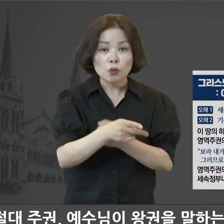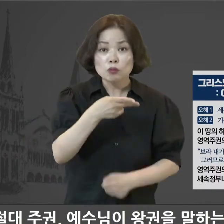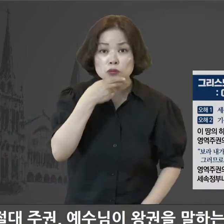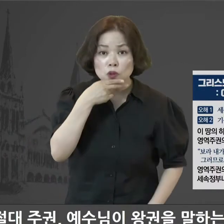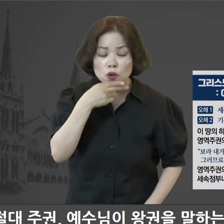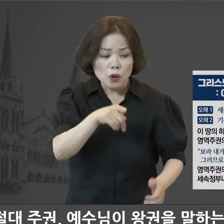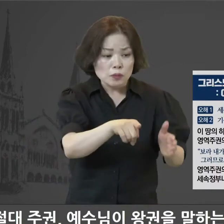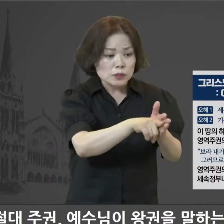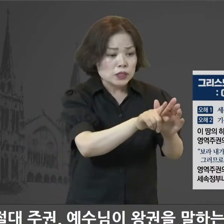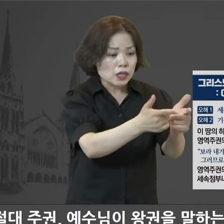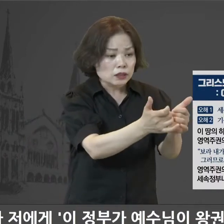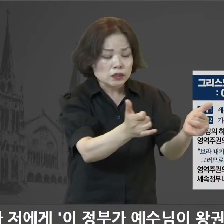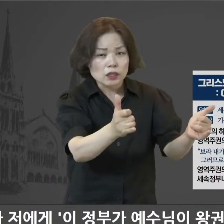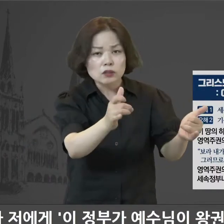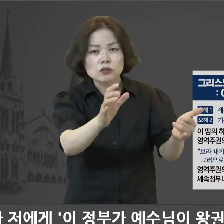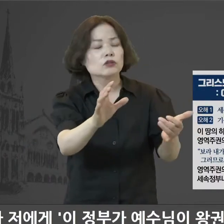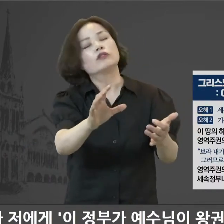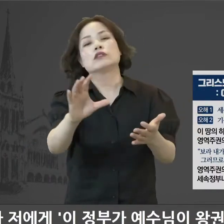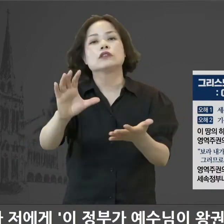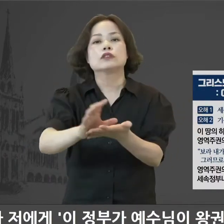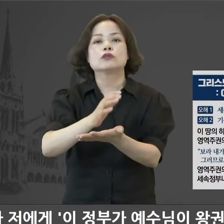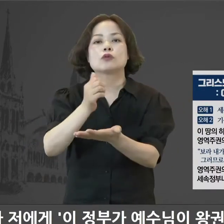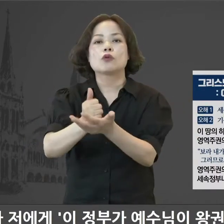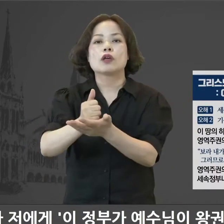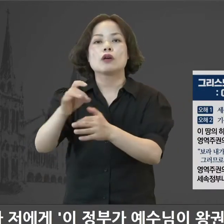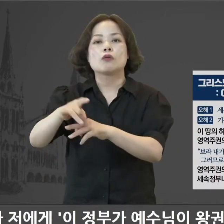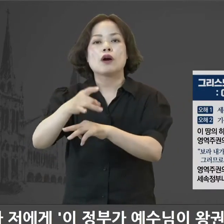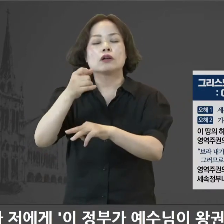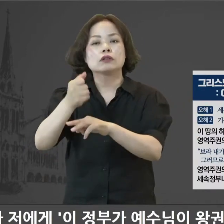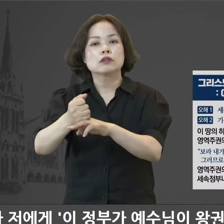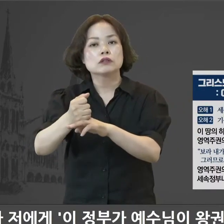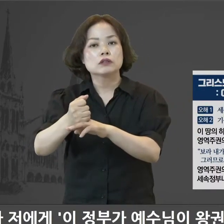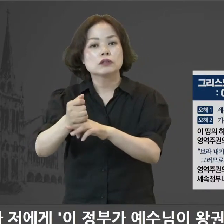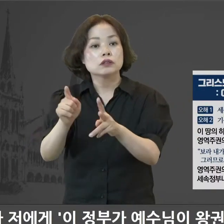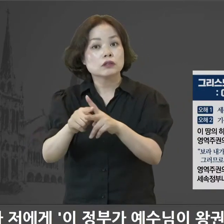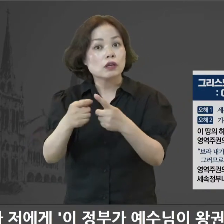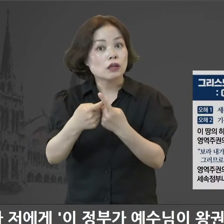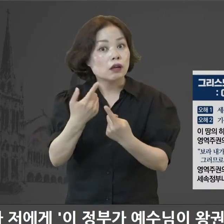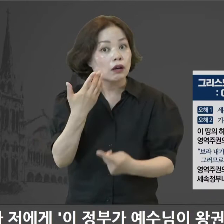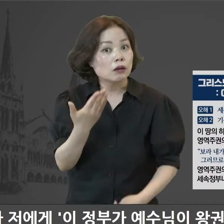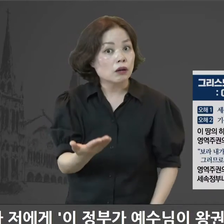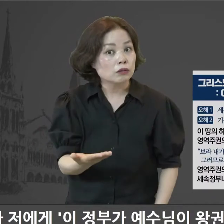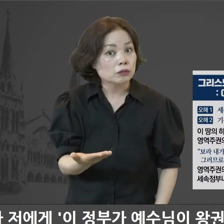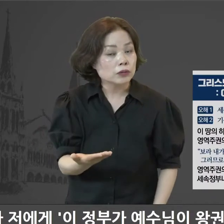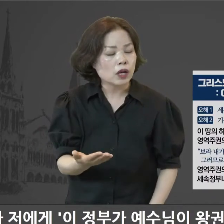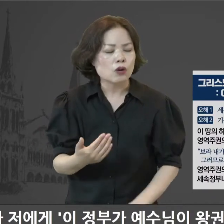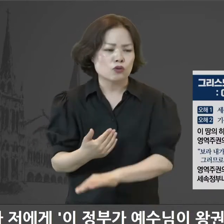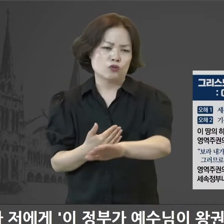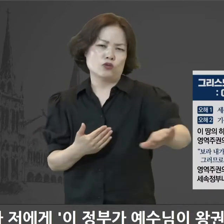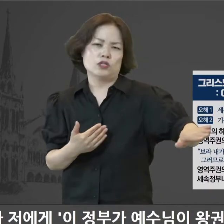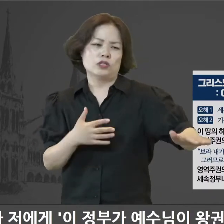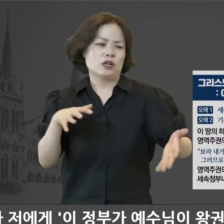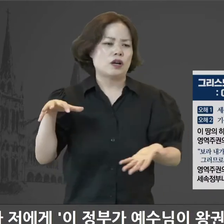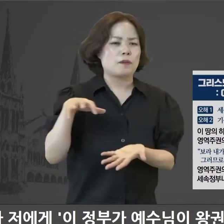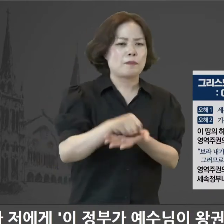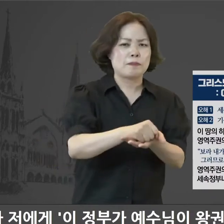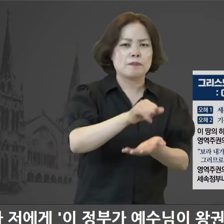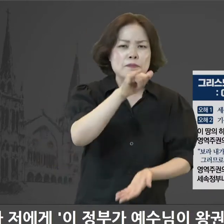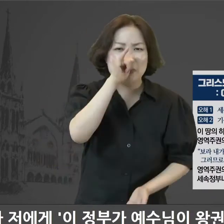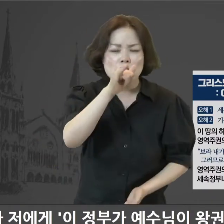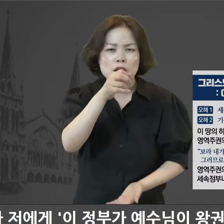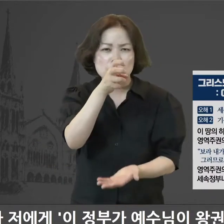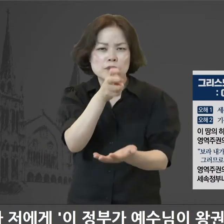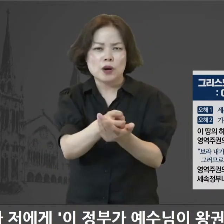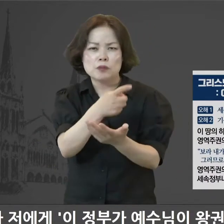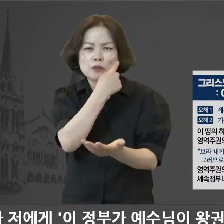안 믿는 사람들이 그리스도의 왕권을 왜 인정합니까? 그러니까 이것조차 우리가 구분을 못하는 거예요. 그러니까 우리가 확보할 수 있는 거는